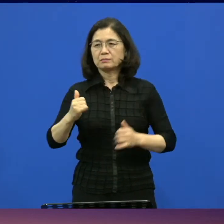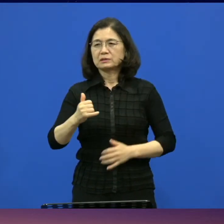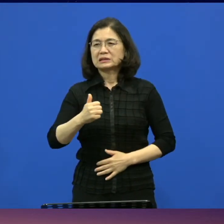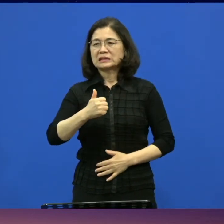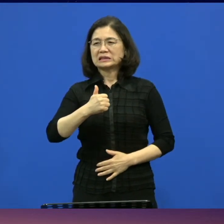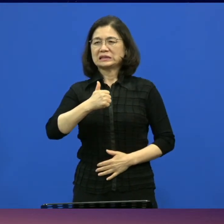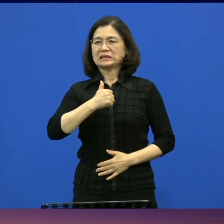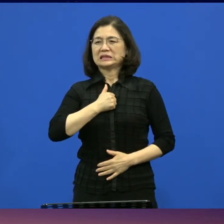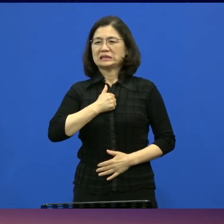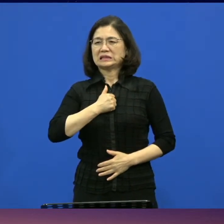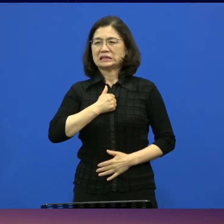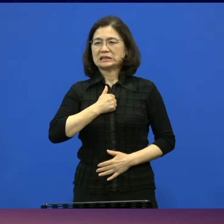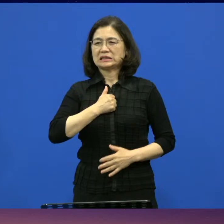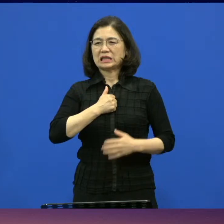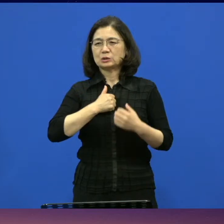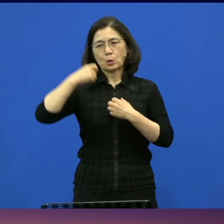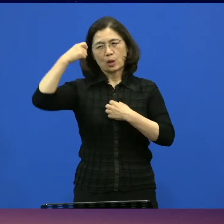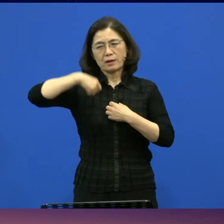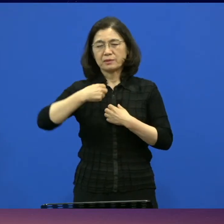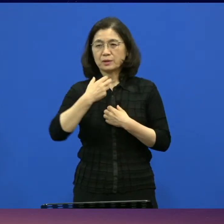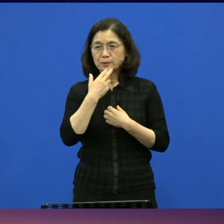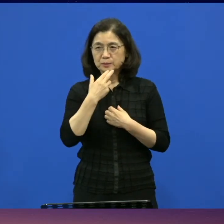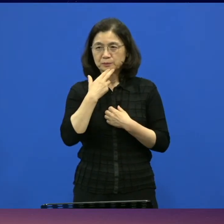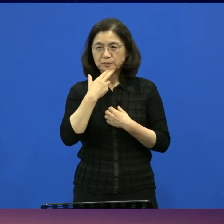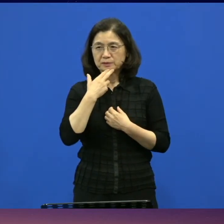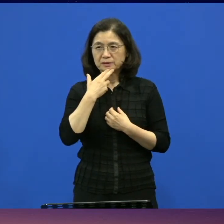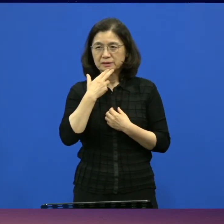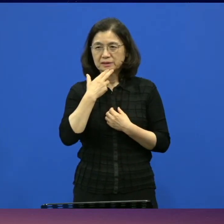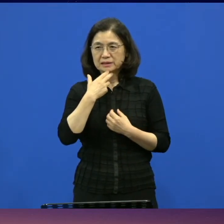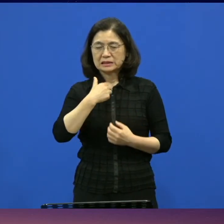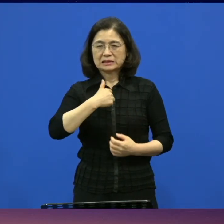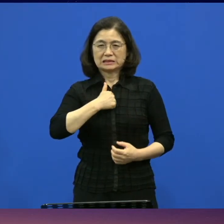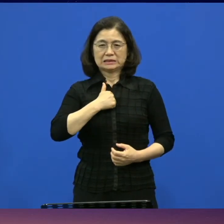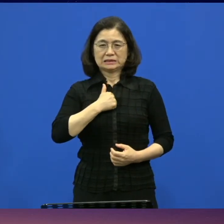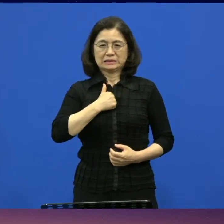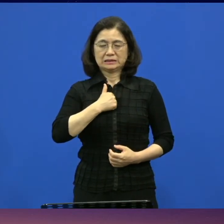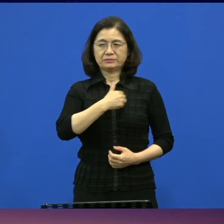자존감. 셀프 이스팀이 없어요. 자존감이 없어요.